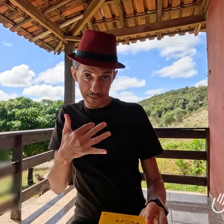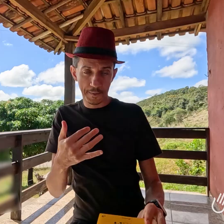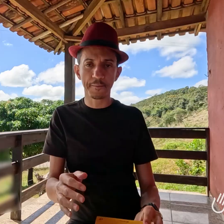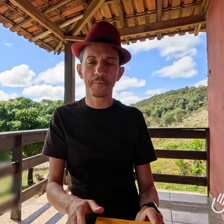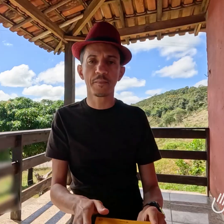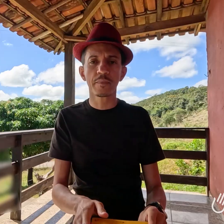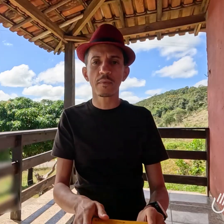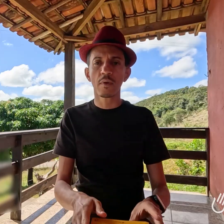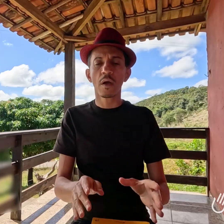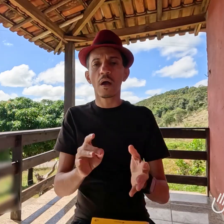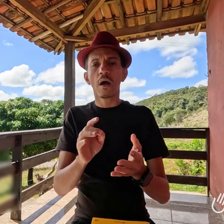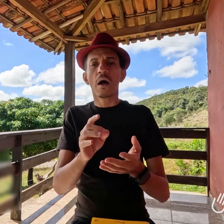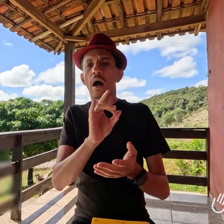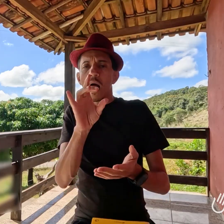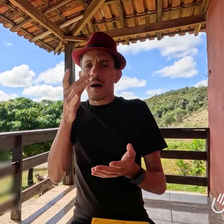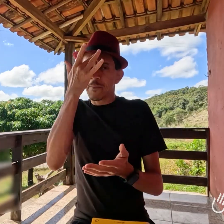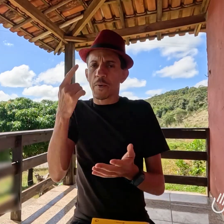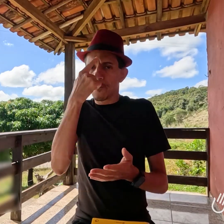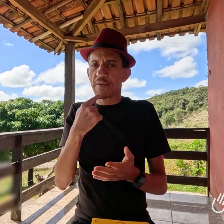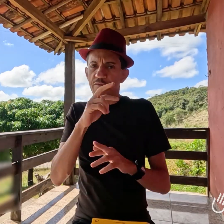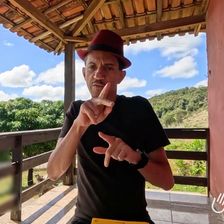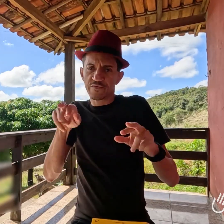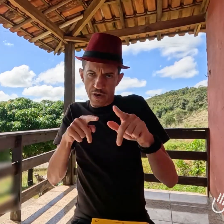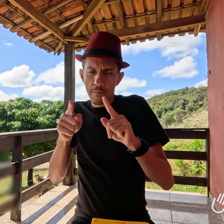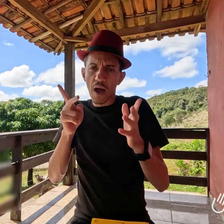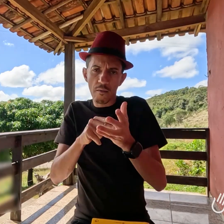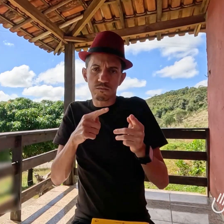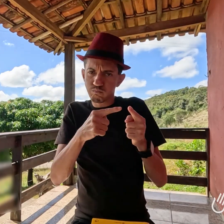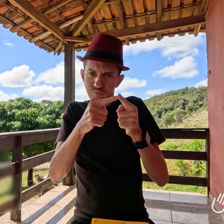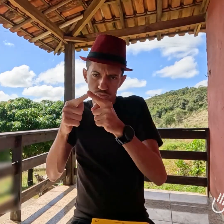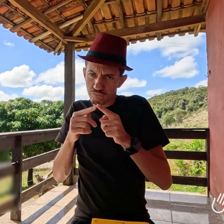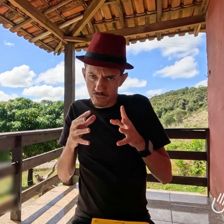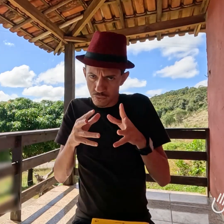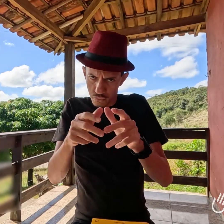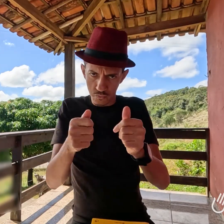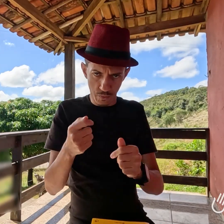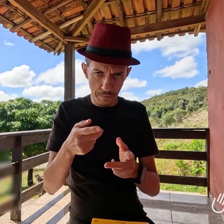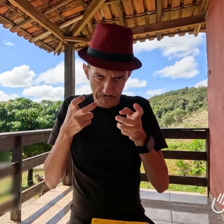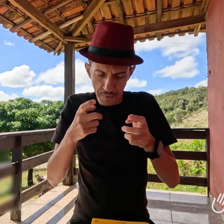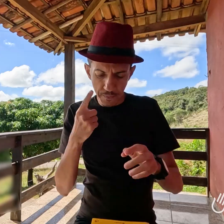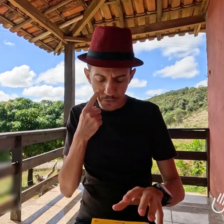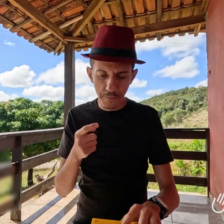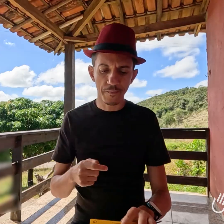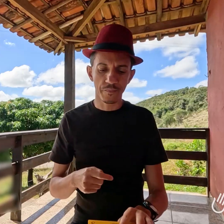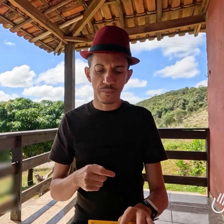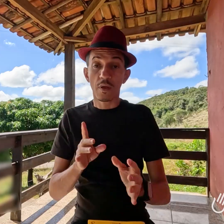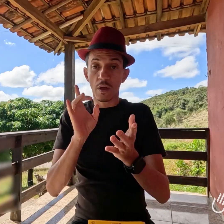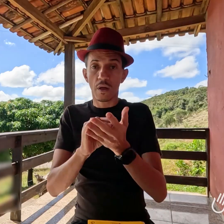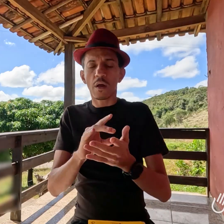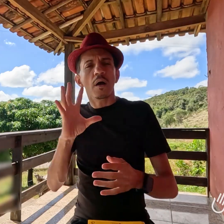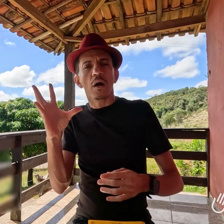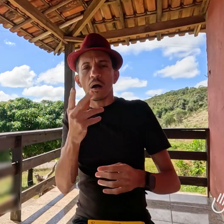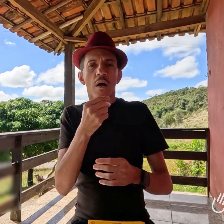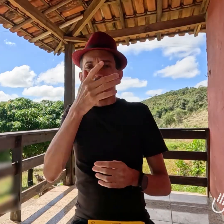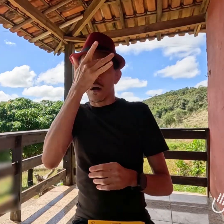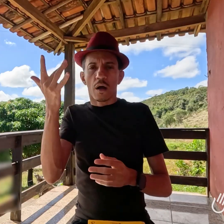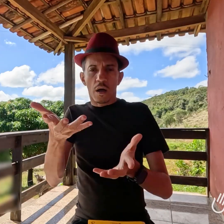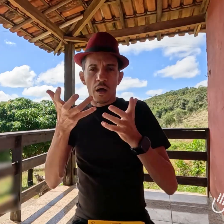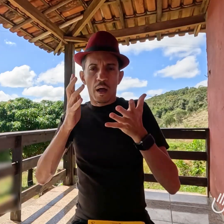explicar mais para você agora sobre isso. Eu sei que são muitos perfis diferentes, mas eu vou falar aqui, vai